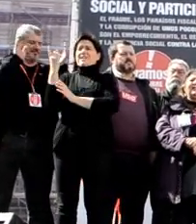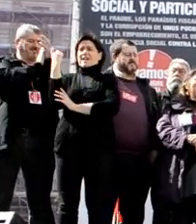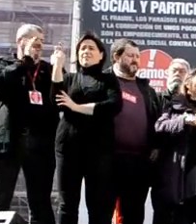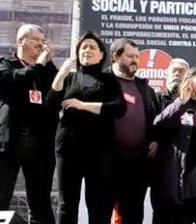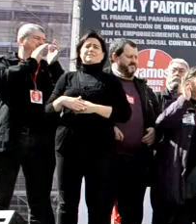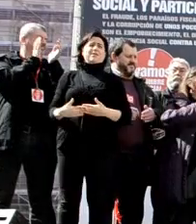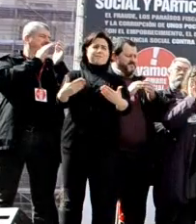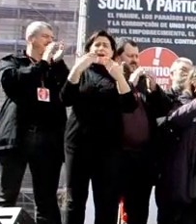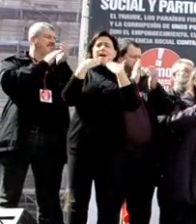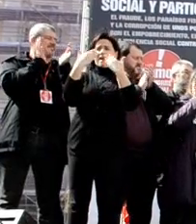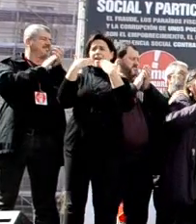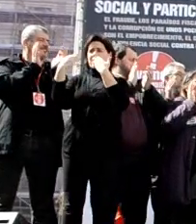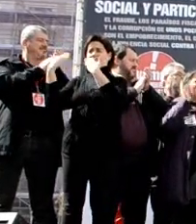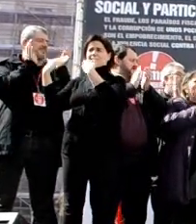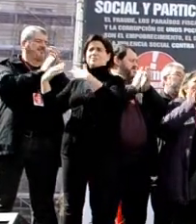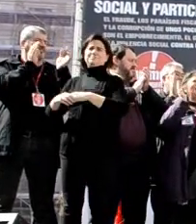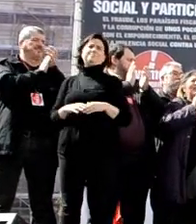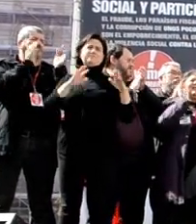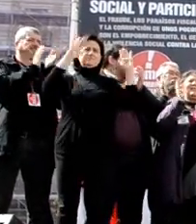Gracias.